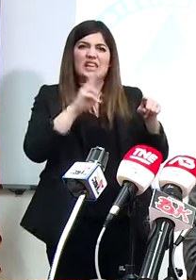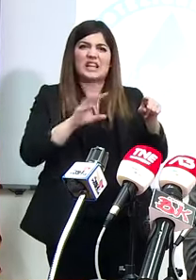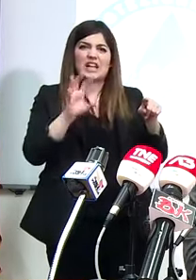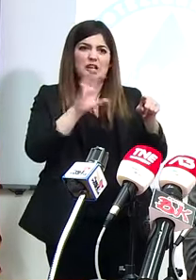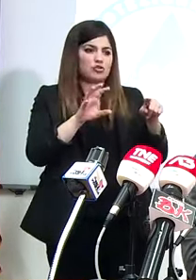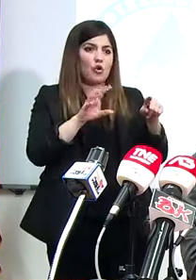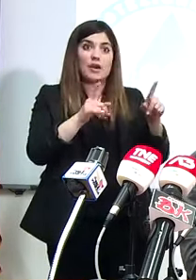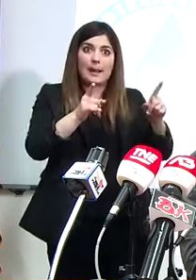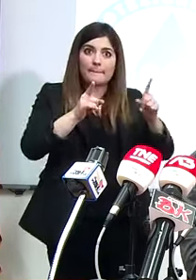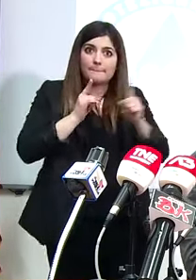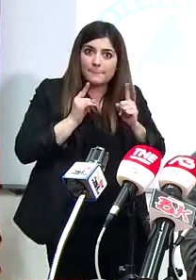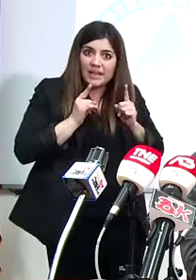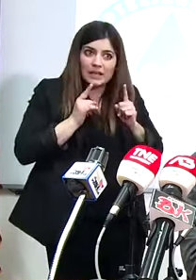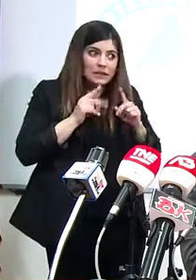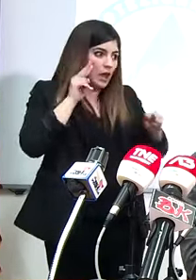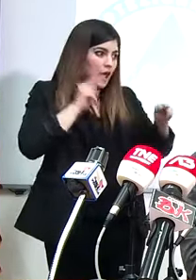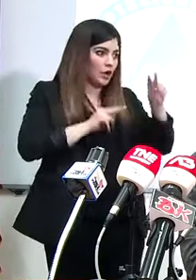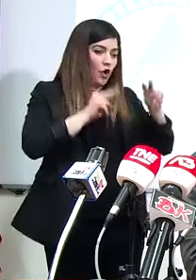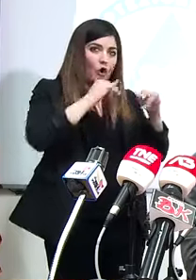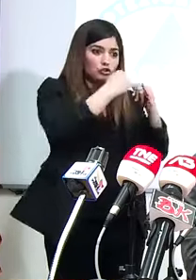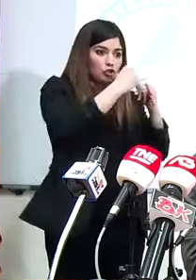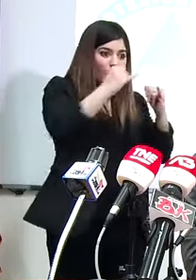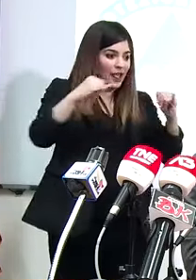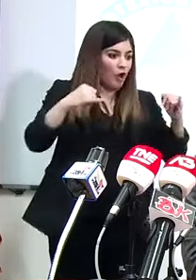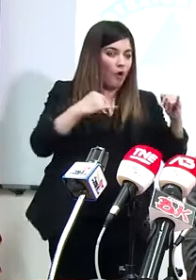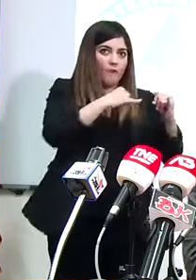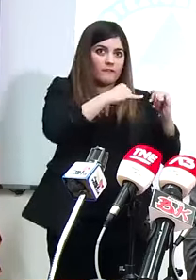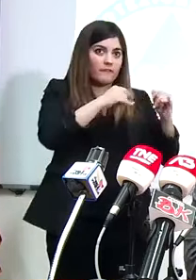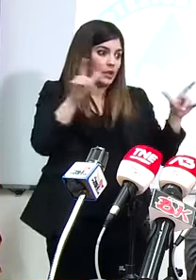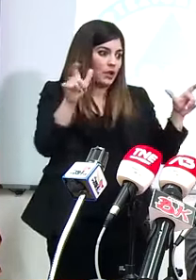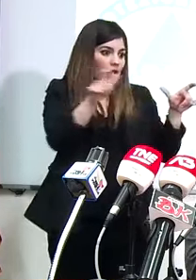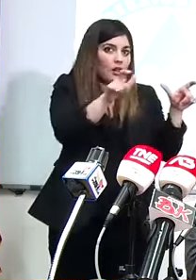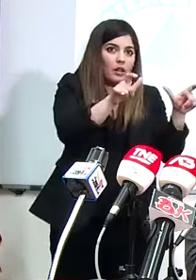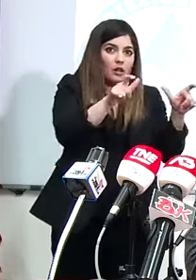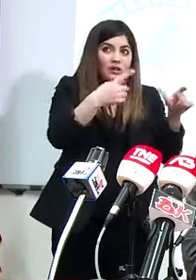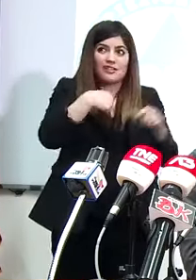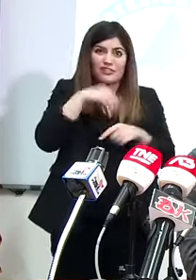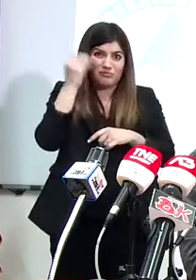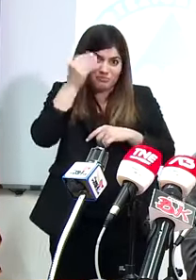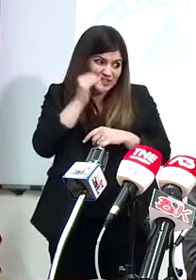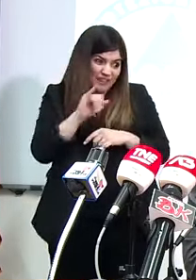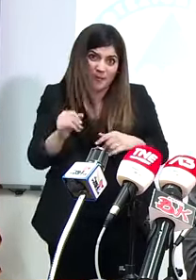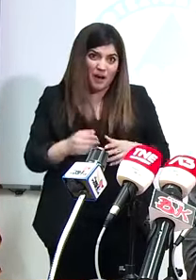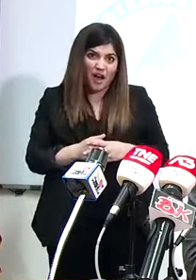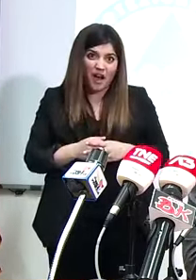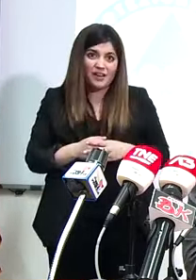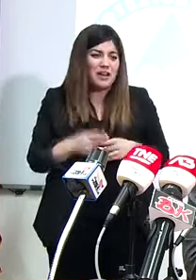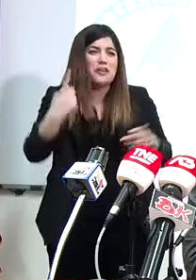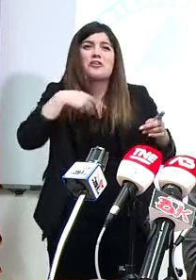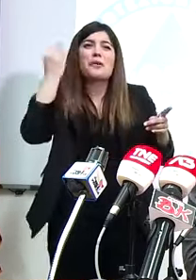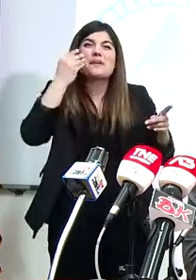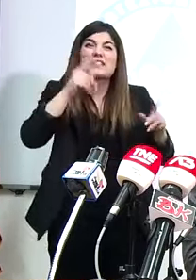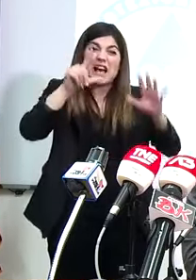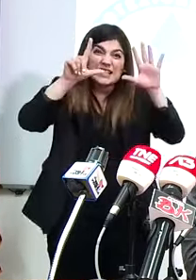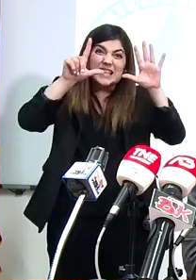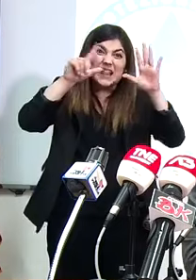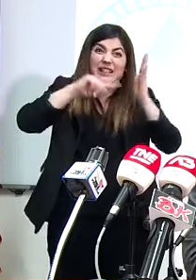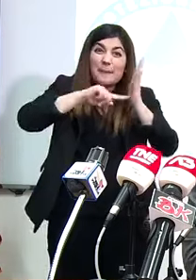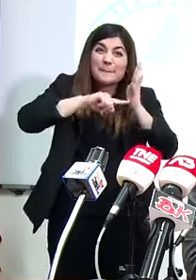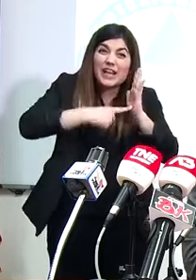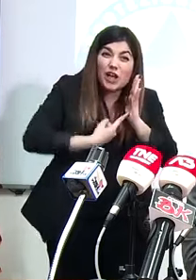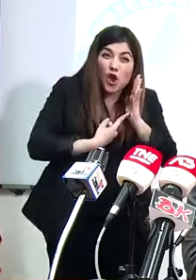controllavano i varchi mai avremmo pensato di fare 7 milioni di tamponi mai avremmo pensato